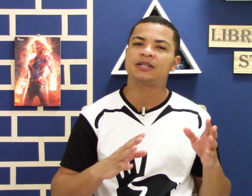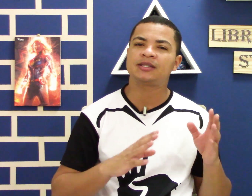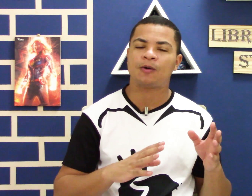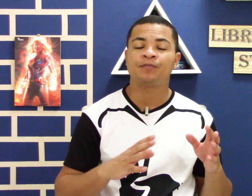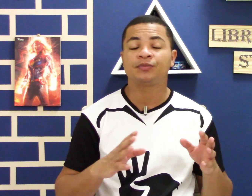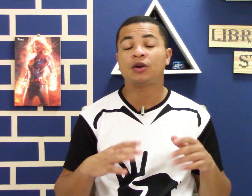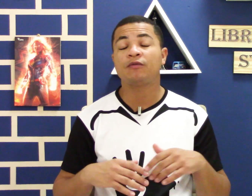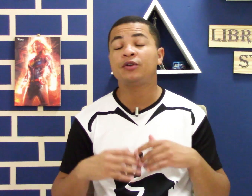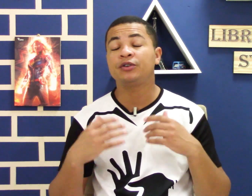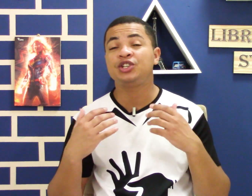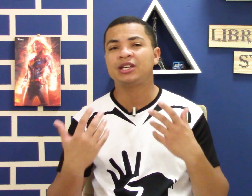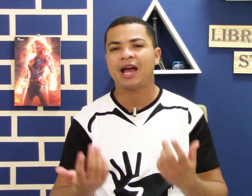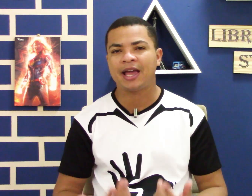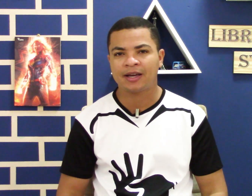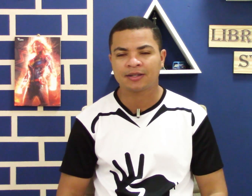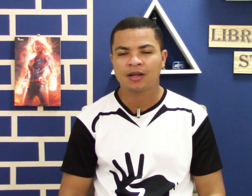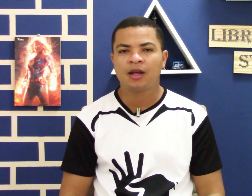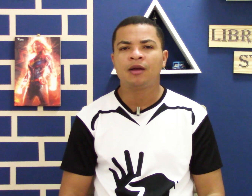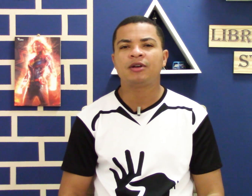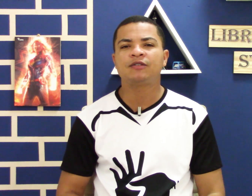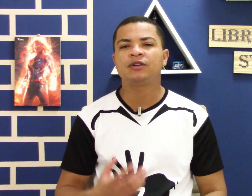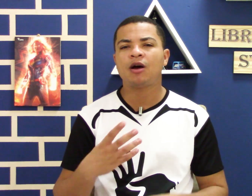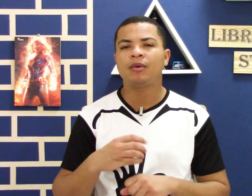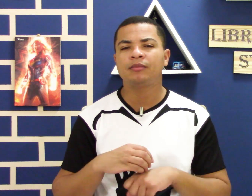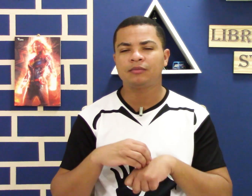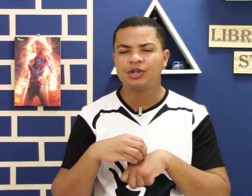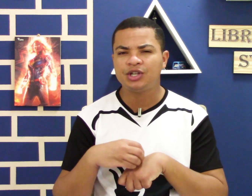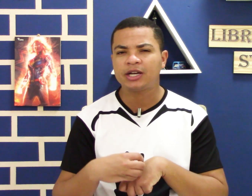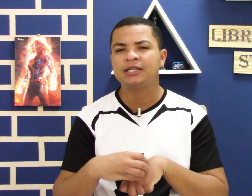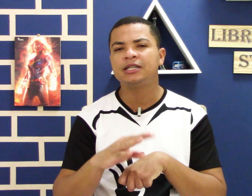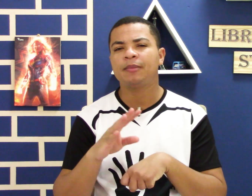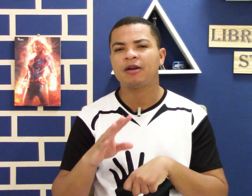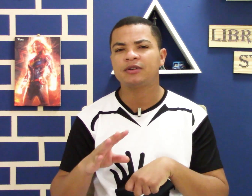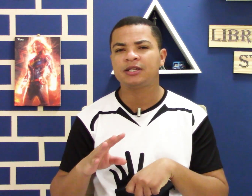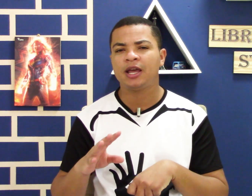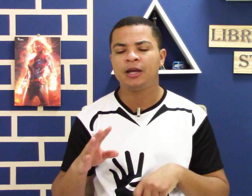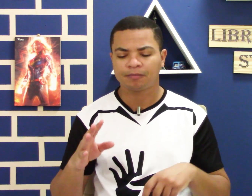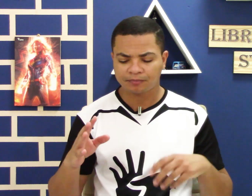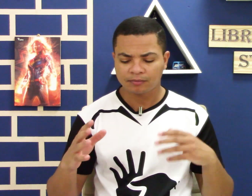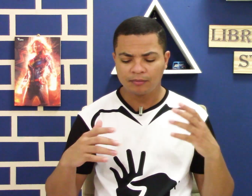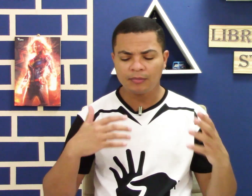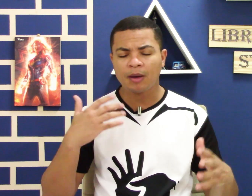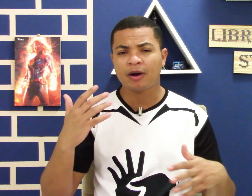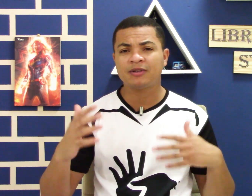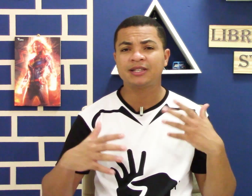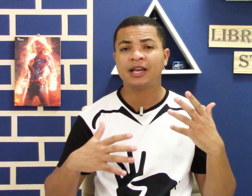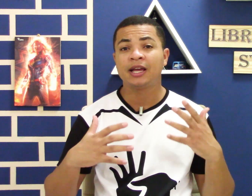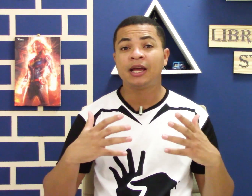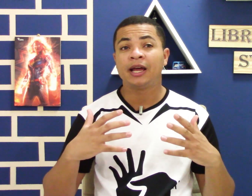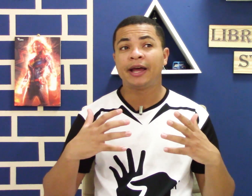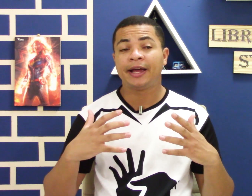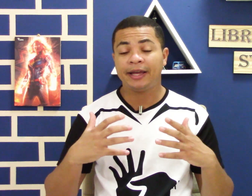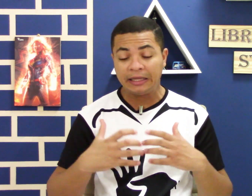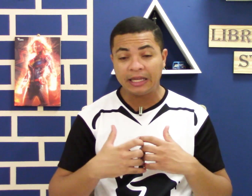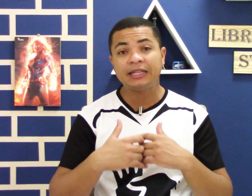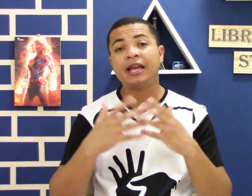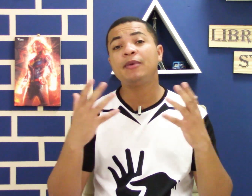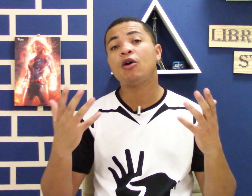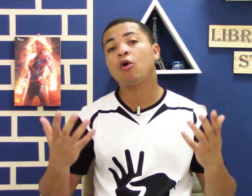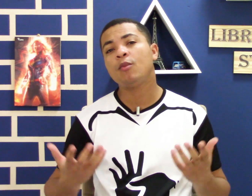exceção. Então, eu não vou ditar regras. Mas eu vou dar uma dicasinha para você aí, para você entender melhor como